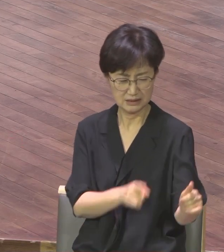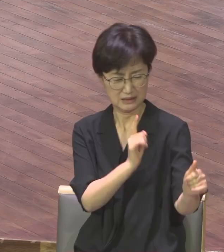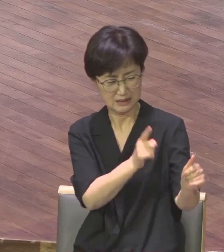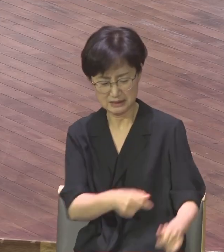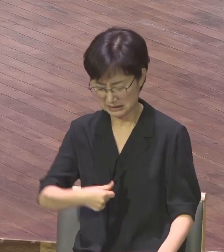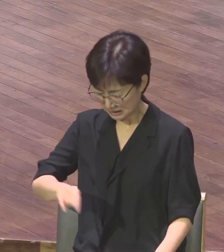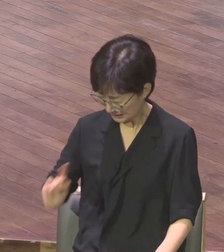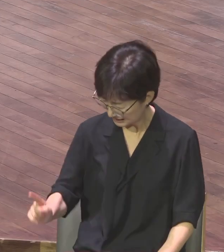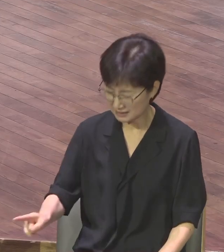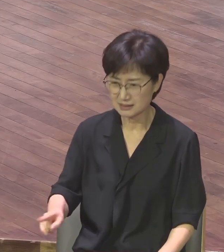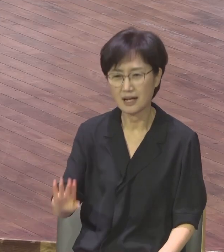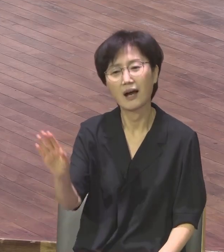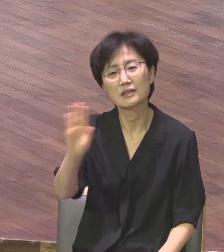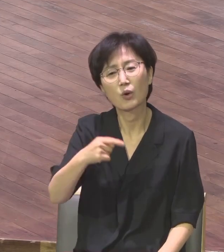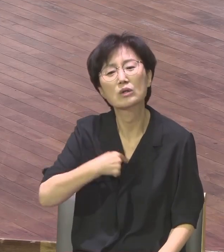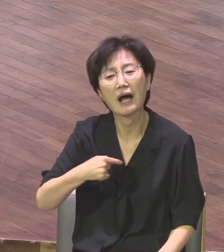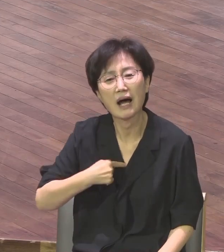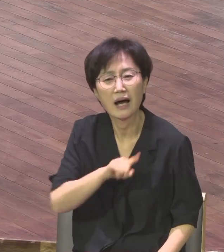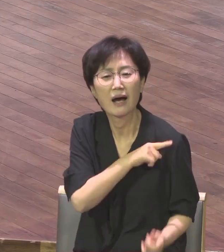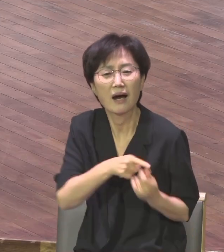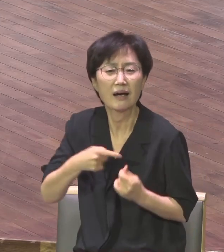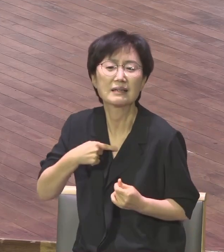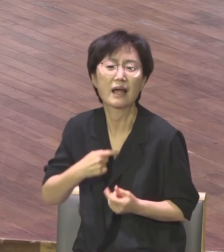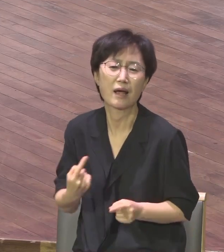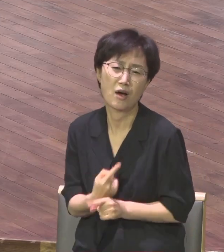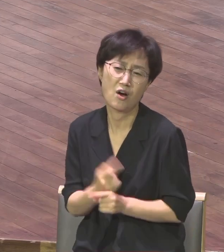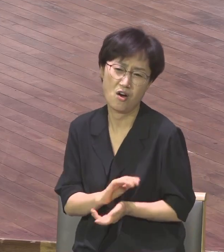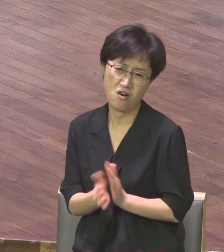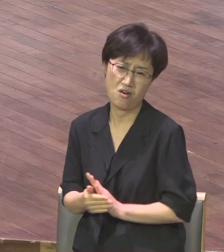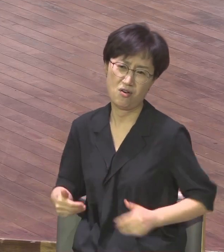아니 내가 변해.